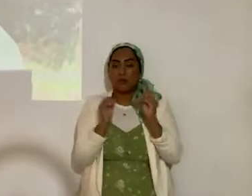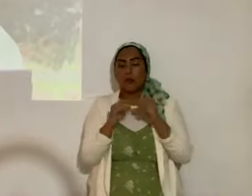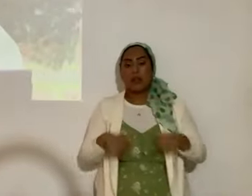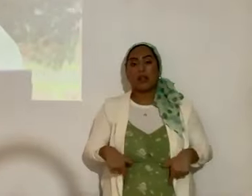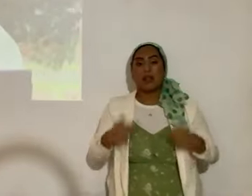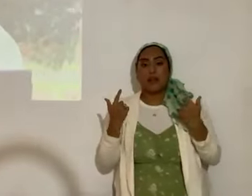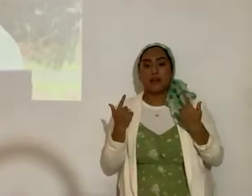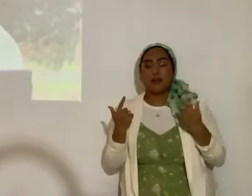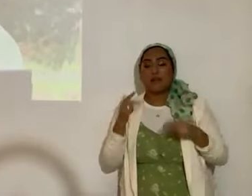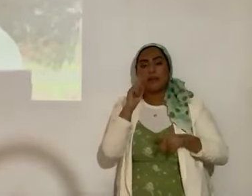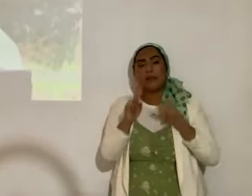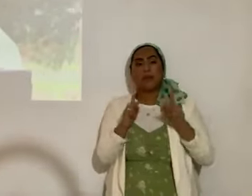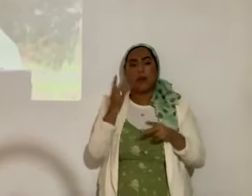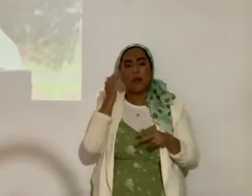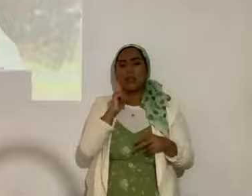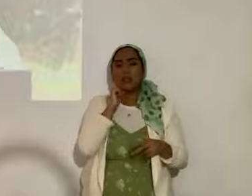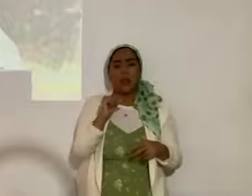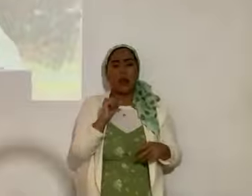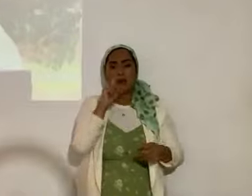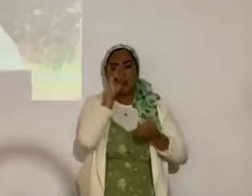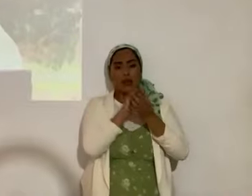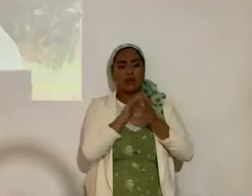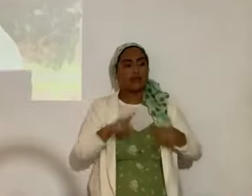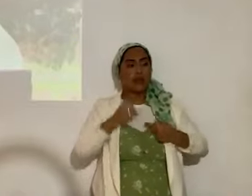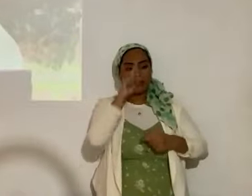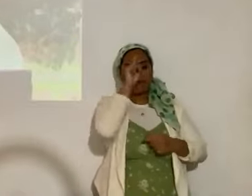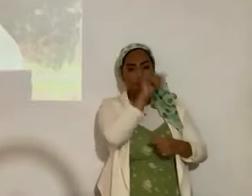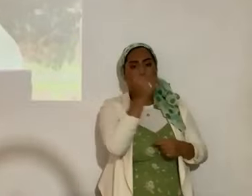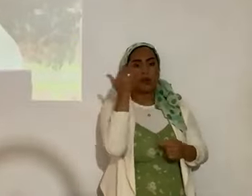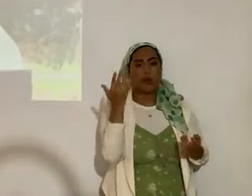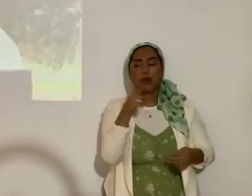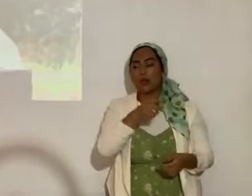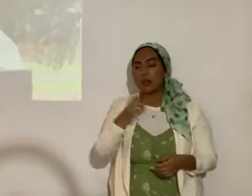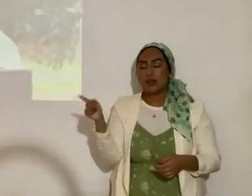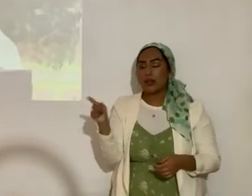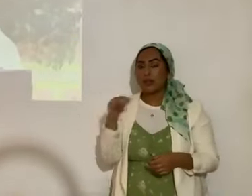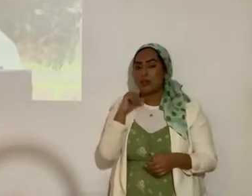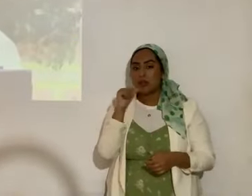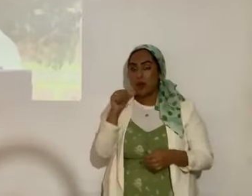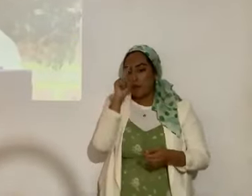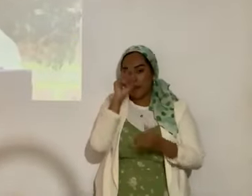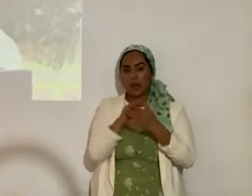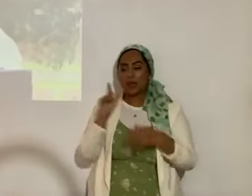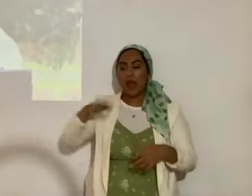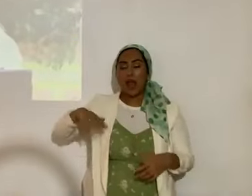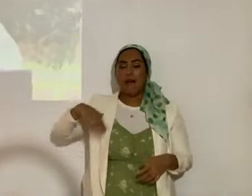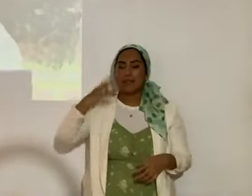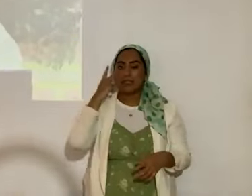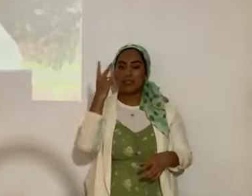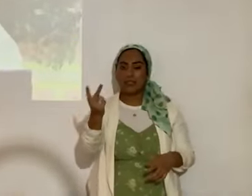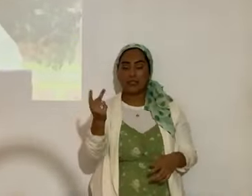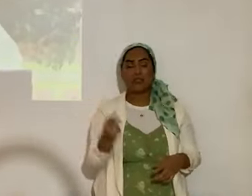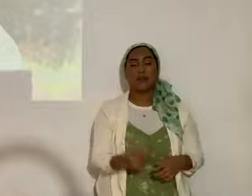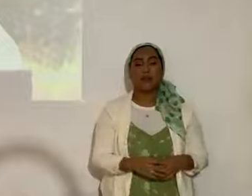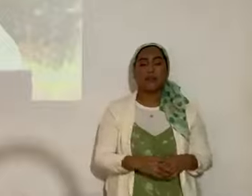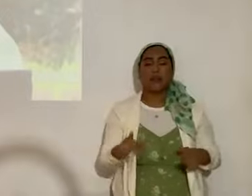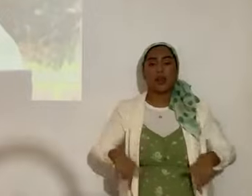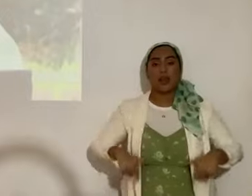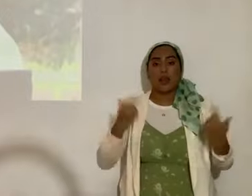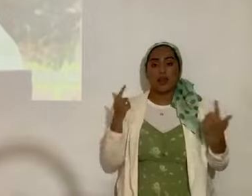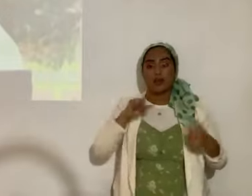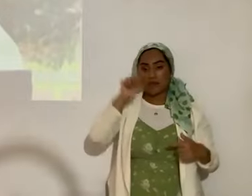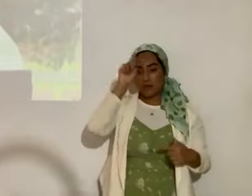y la gente por qué no cree en la vida eterna porque no se cree porque no la han visto y la